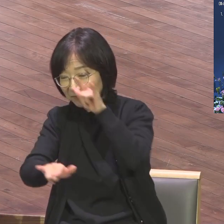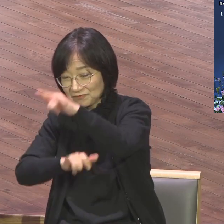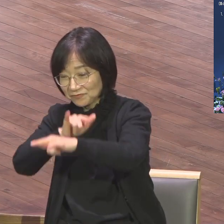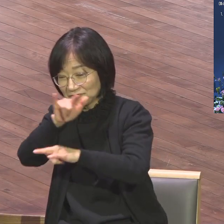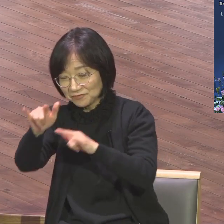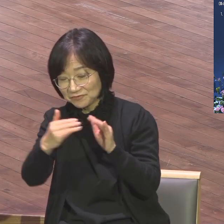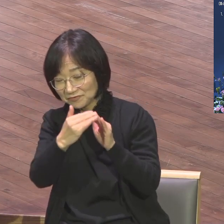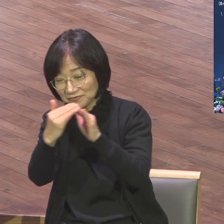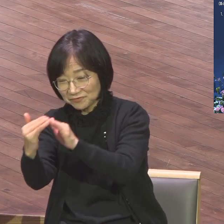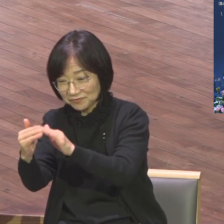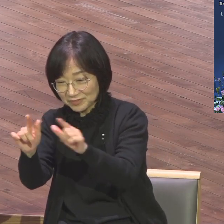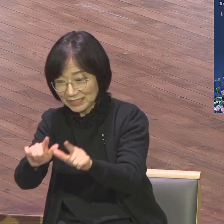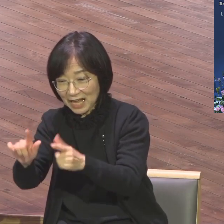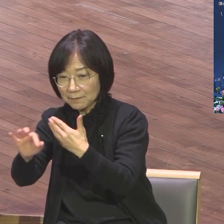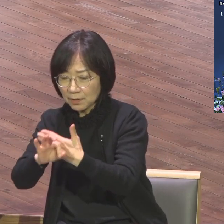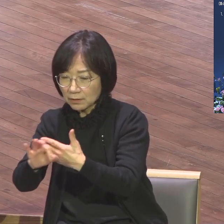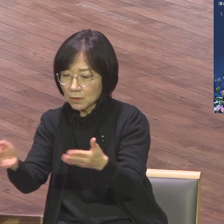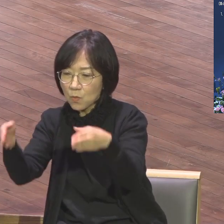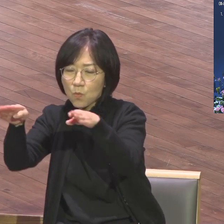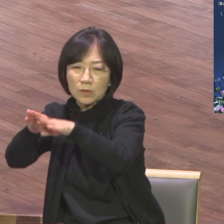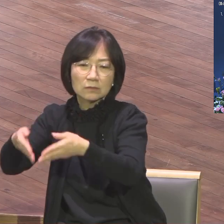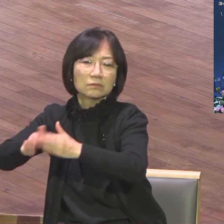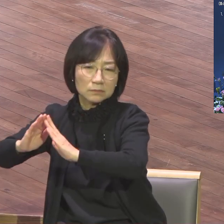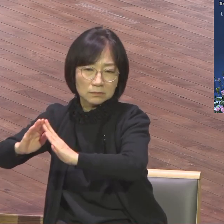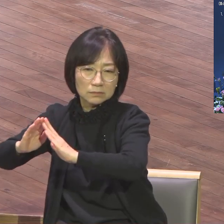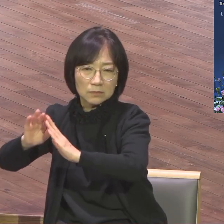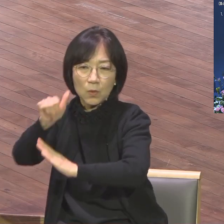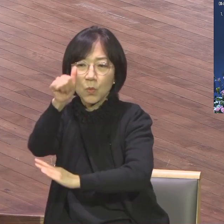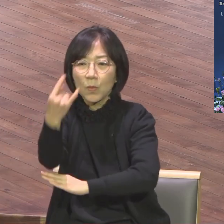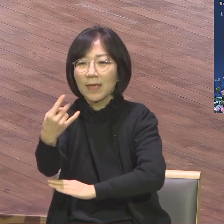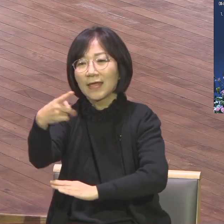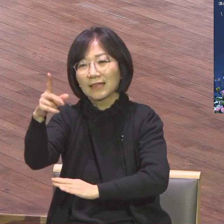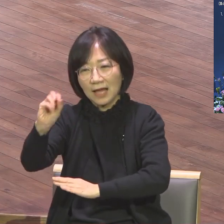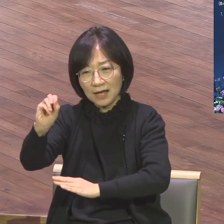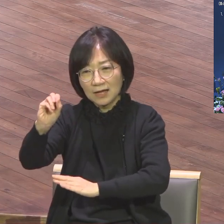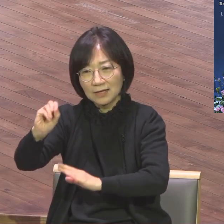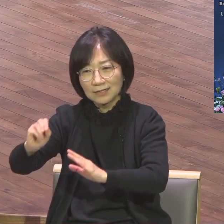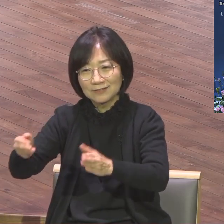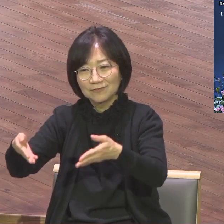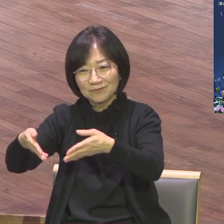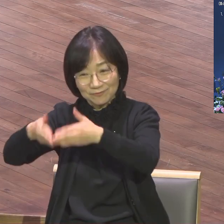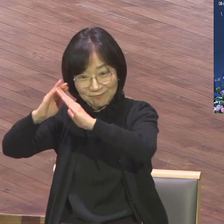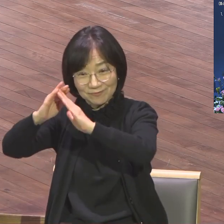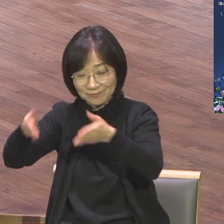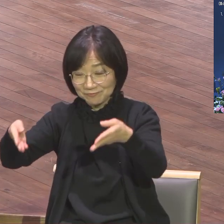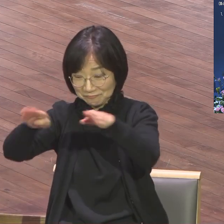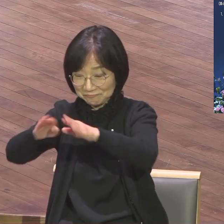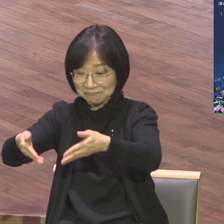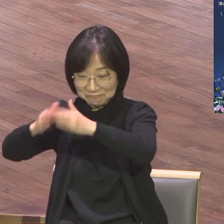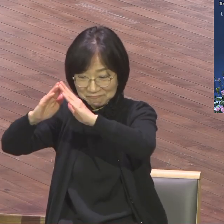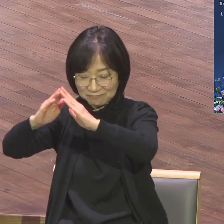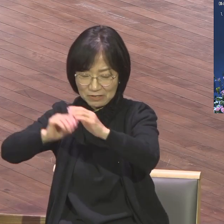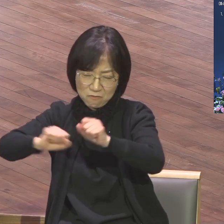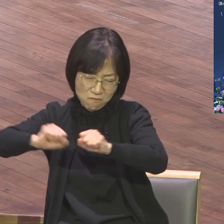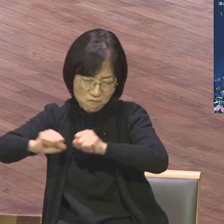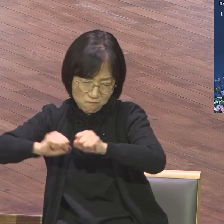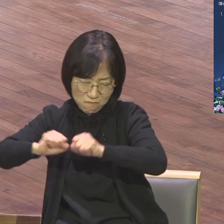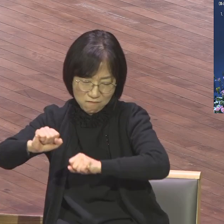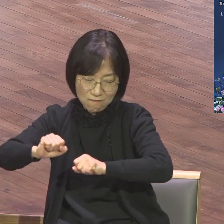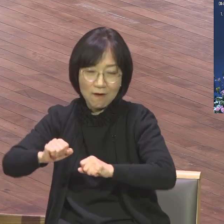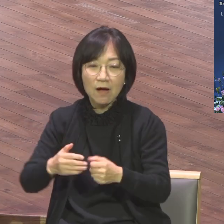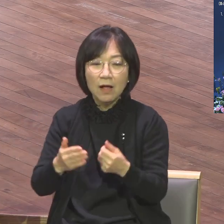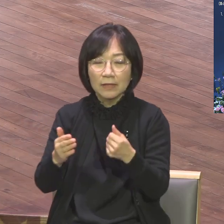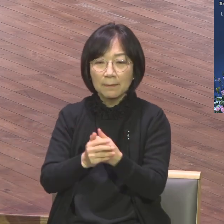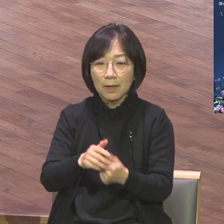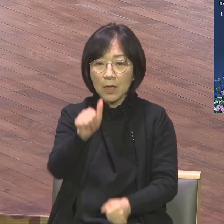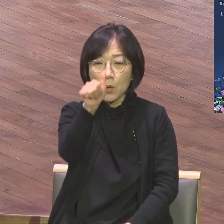따로 있다니까요. 회당 중심으로 회당을 다 지었어요. 회당 중심으로 활동을 했어. 그렇기